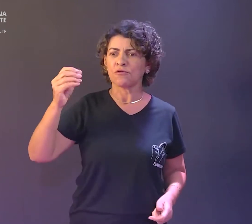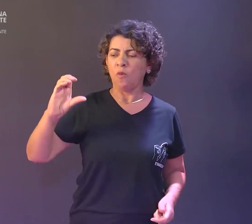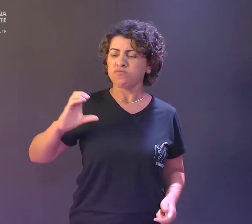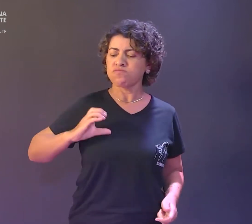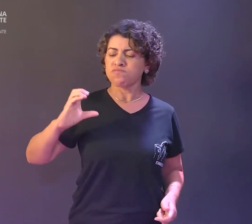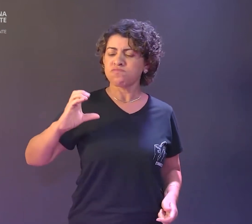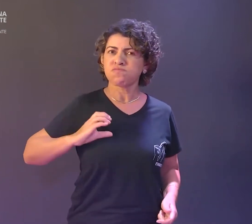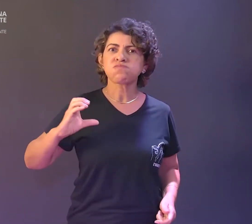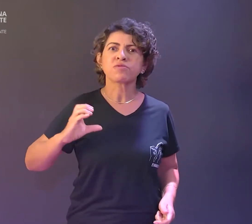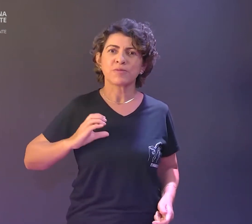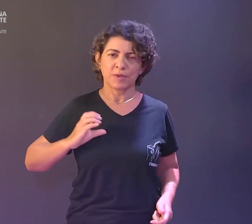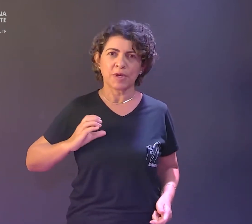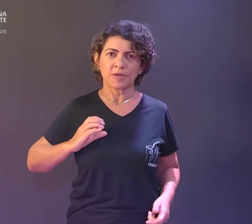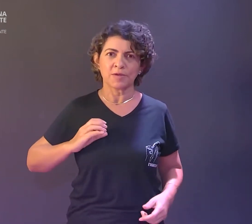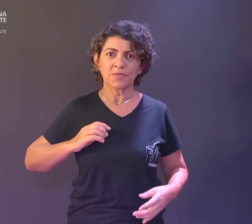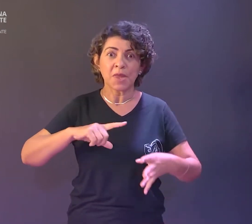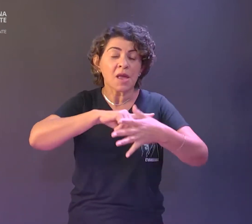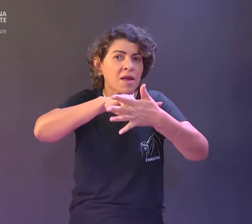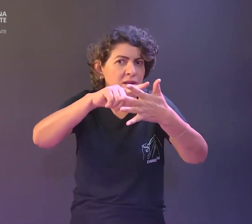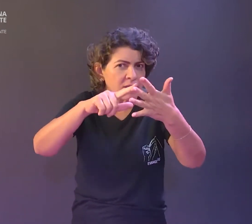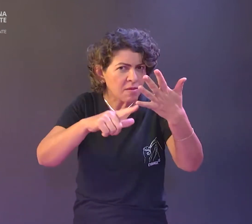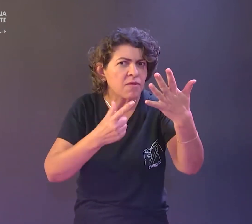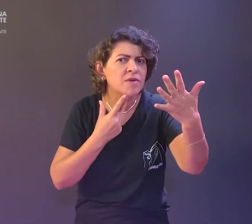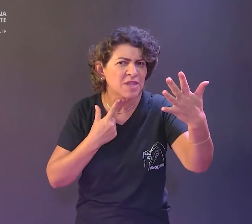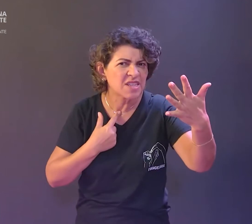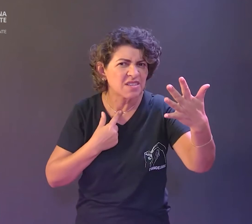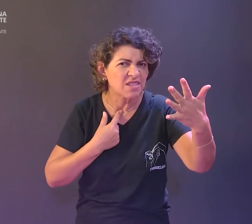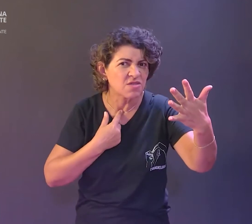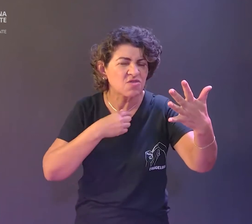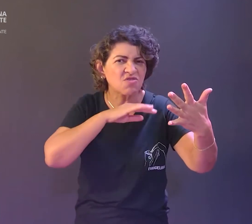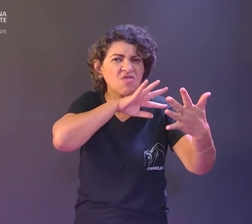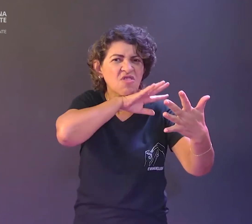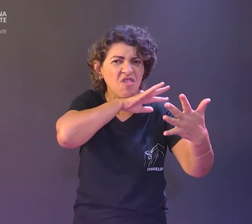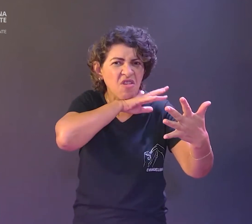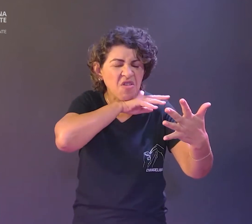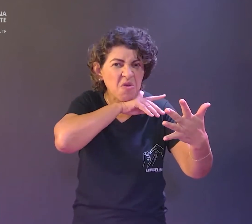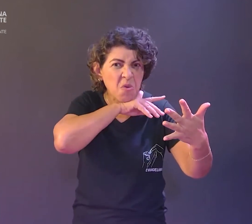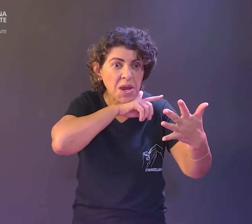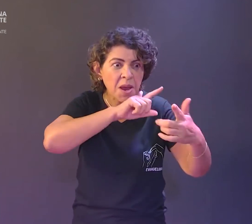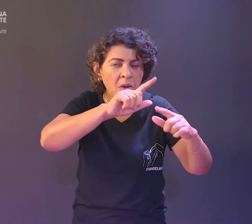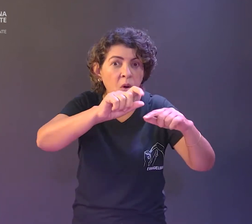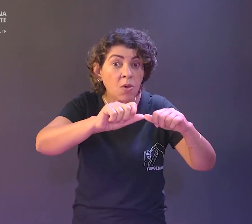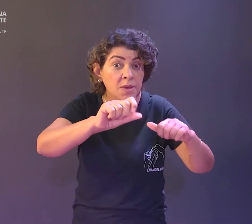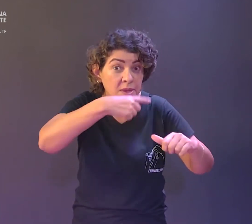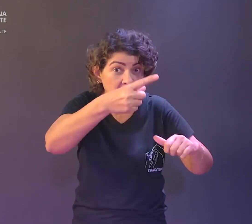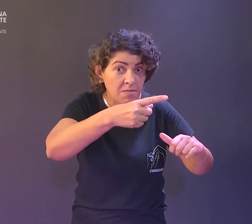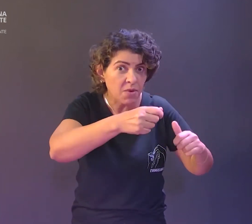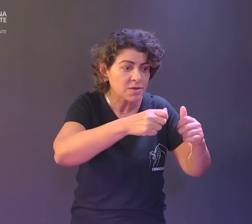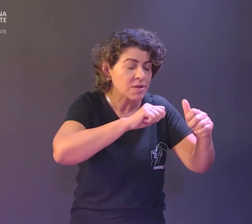não são ruins. No entanto, quando se tornam ídolos, é porque receberam de nós